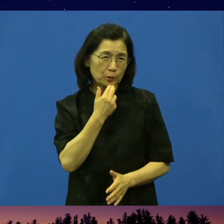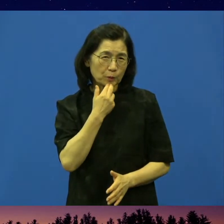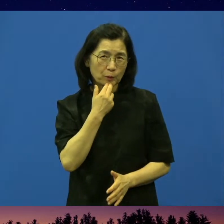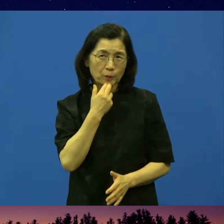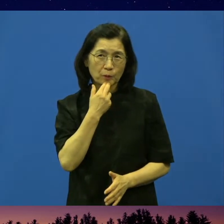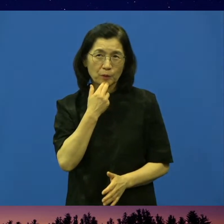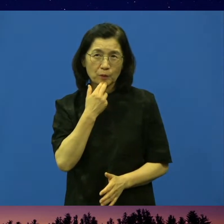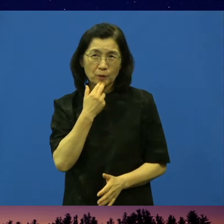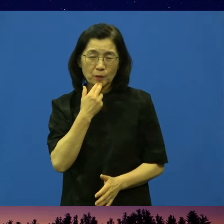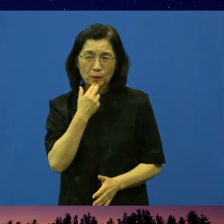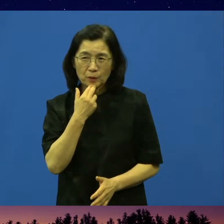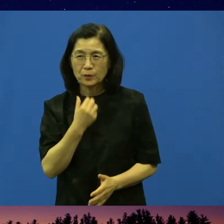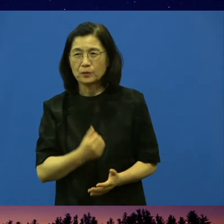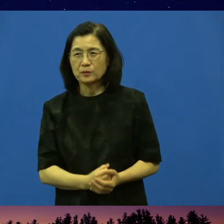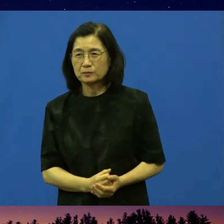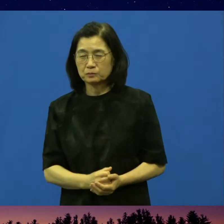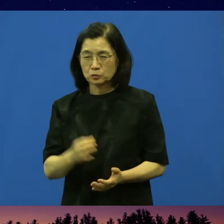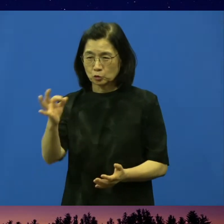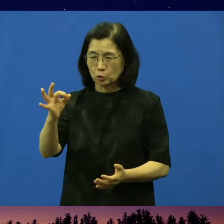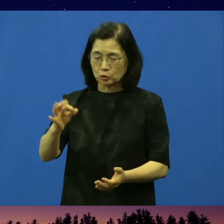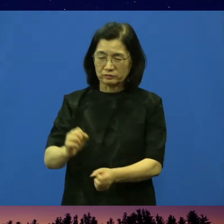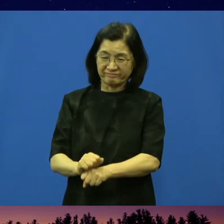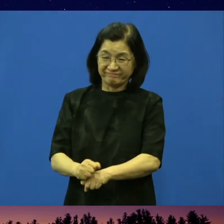금방 없어져요, 진짜.